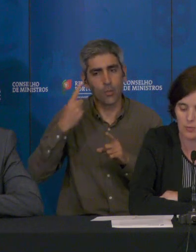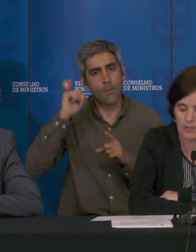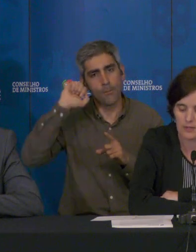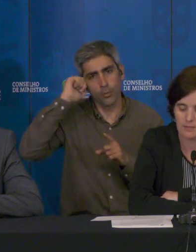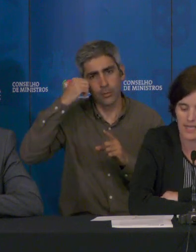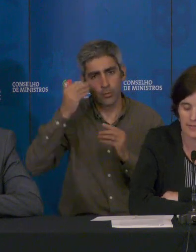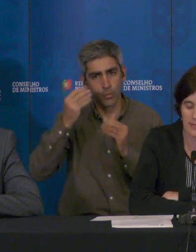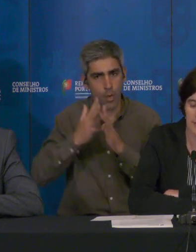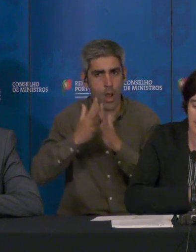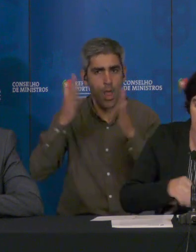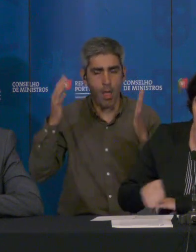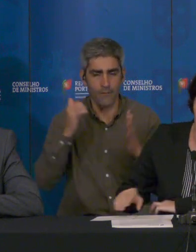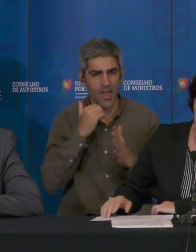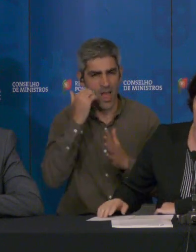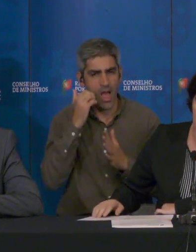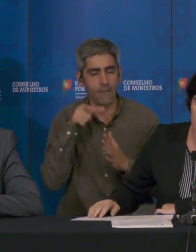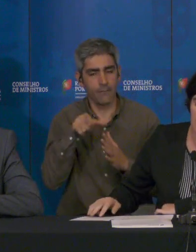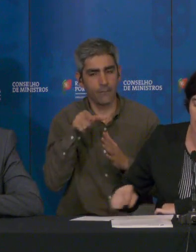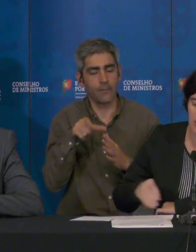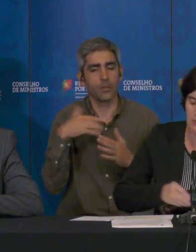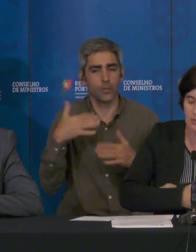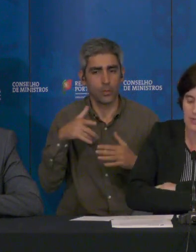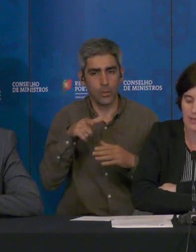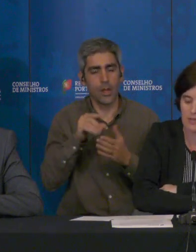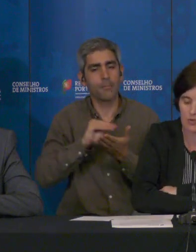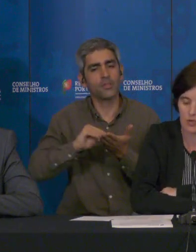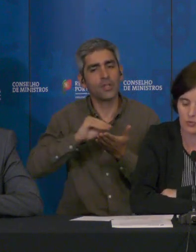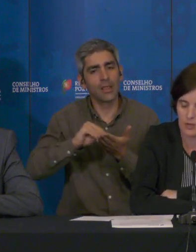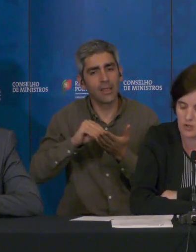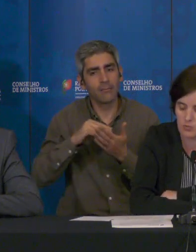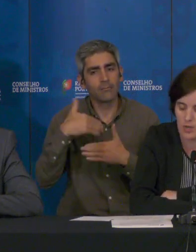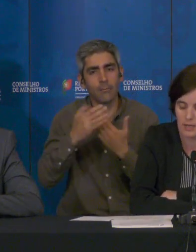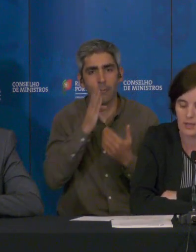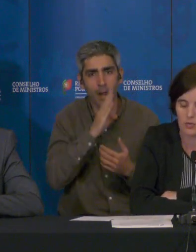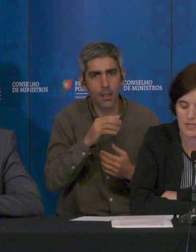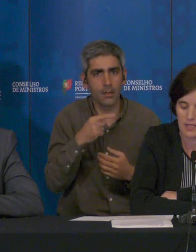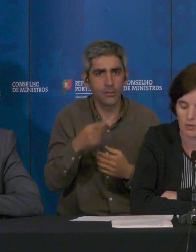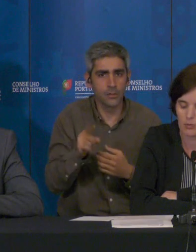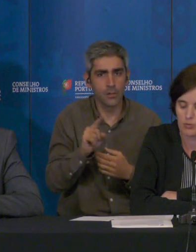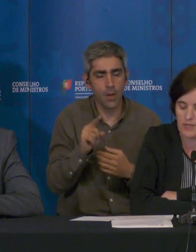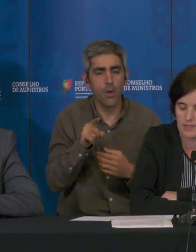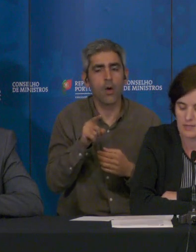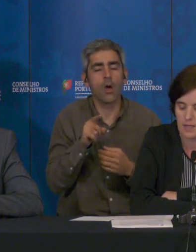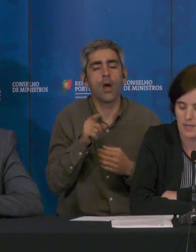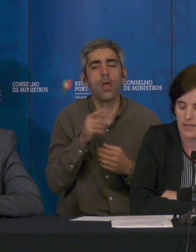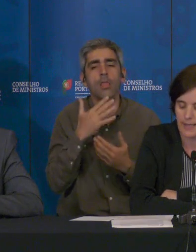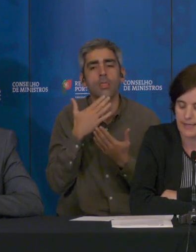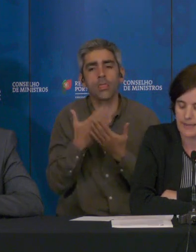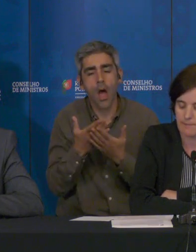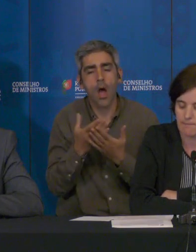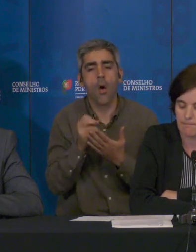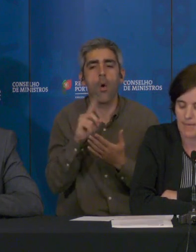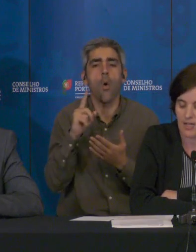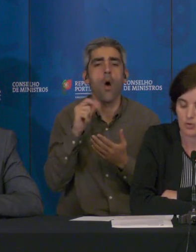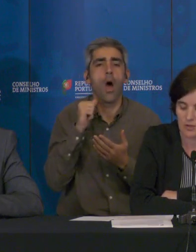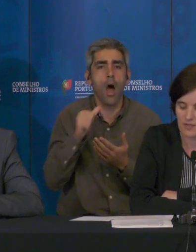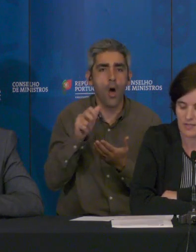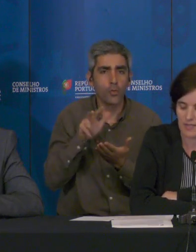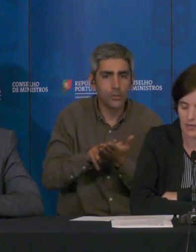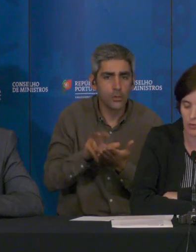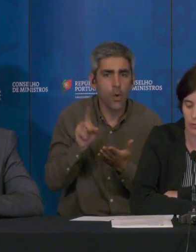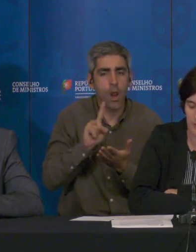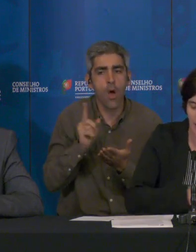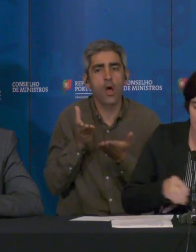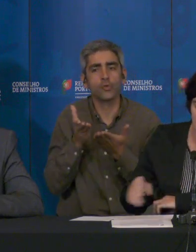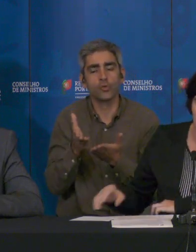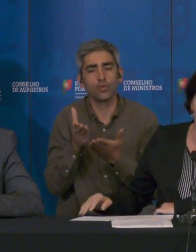interesse público na imediata inibição do ato administrativo ou na impossibilidade de execução do mesmo, que conceda ou autorize a ajuda